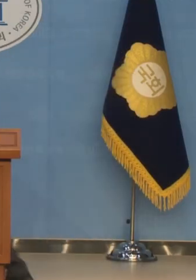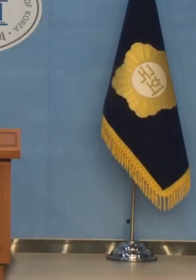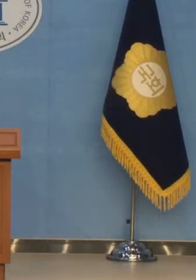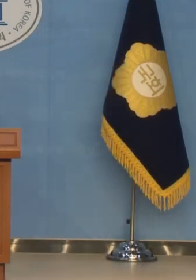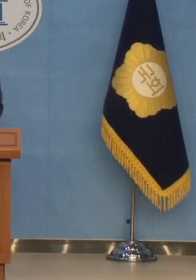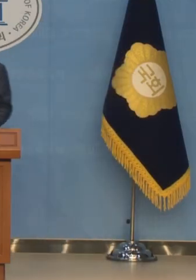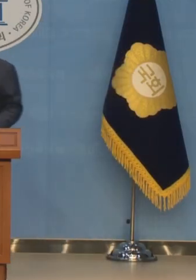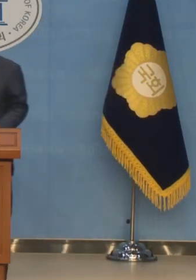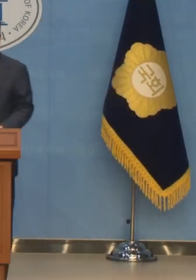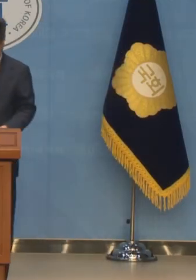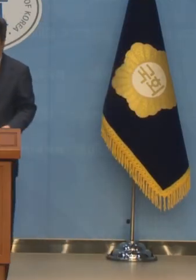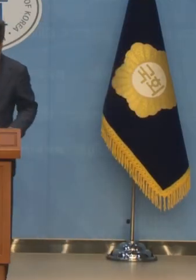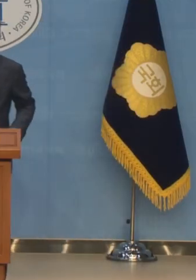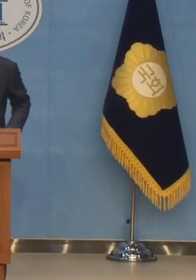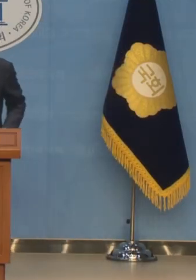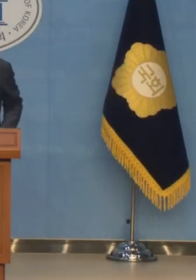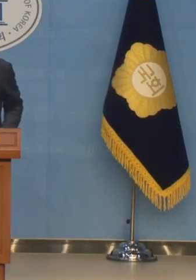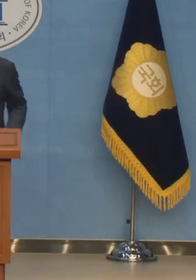예, 예.